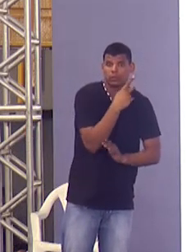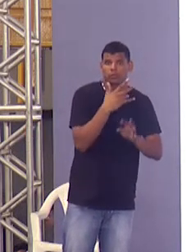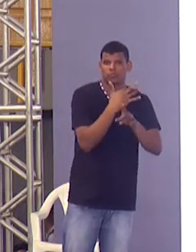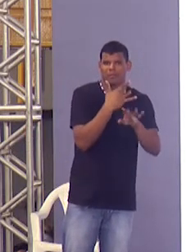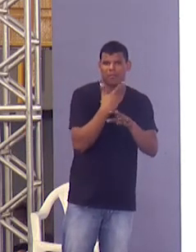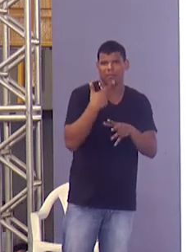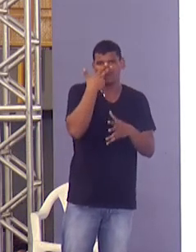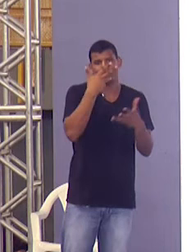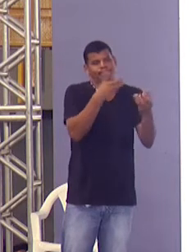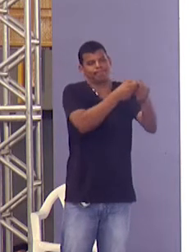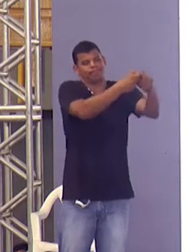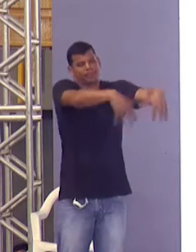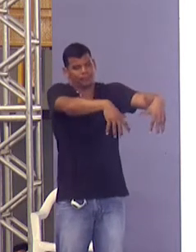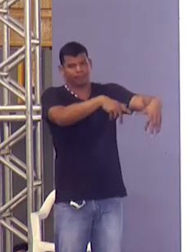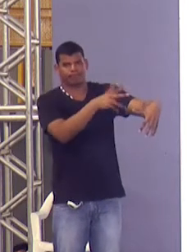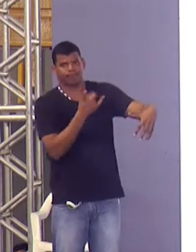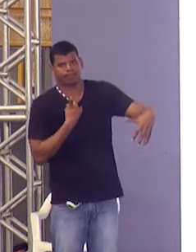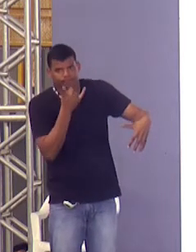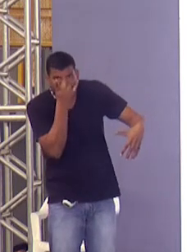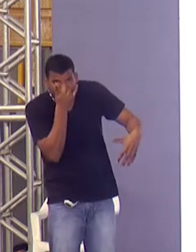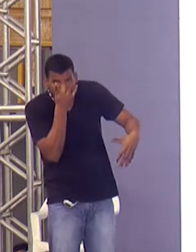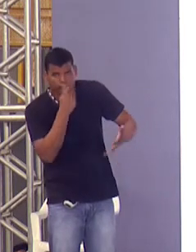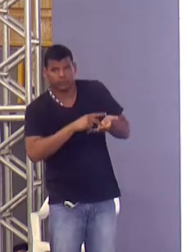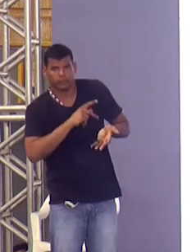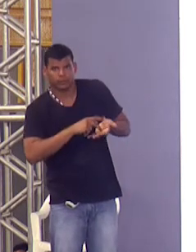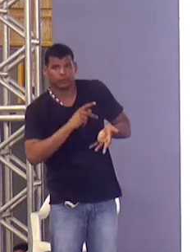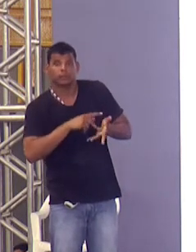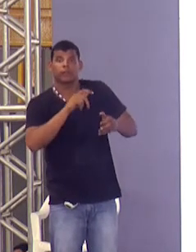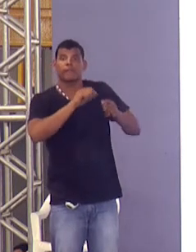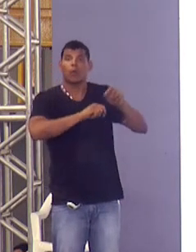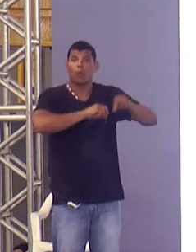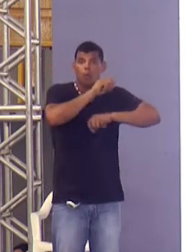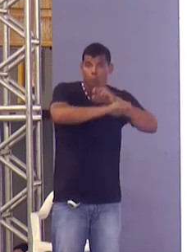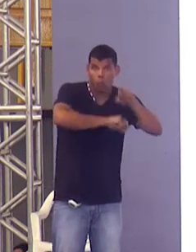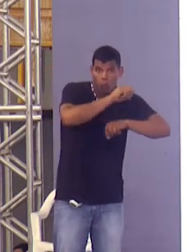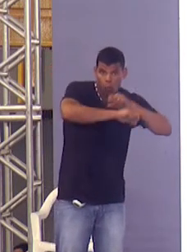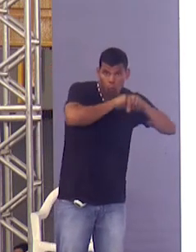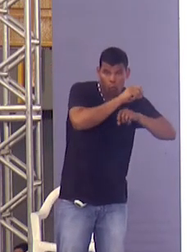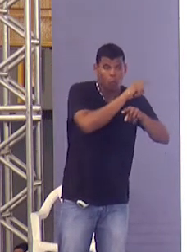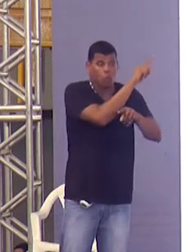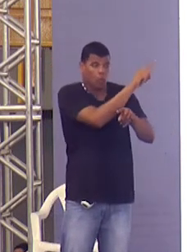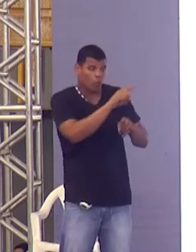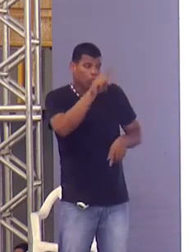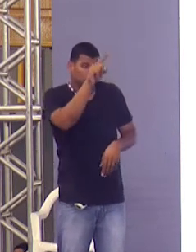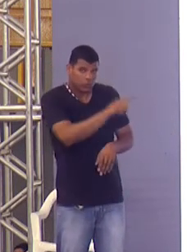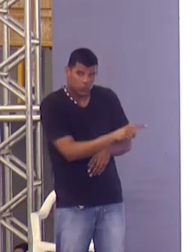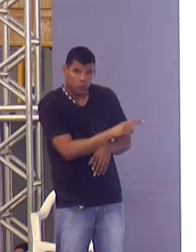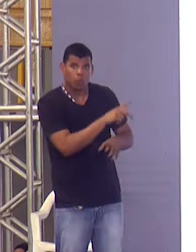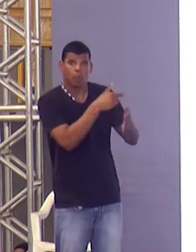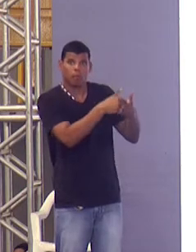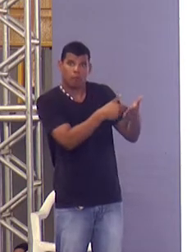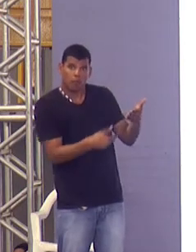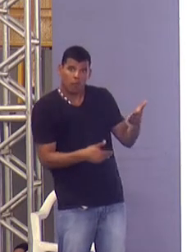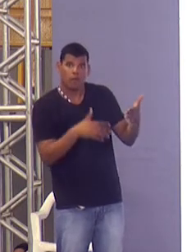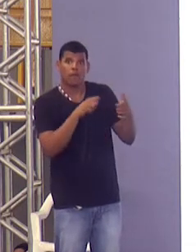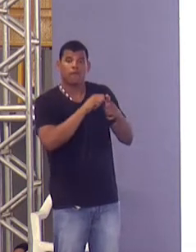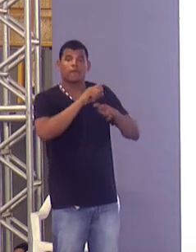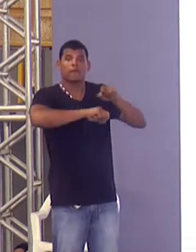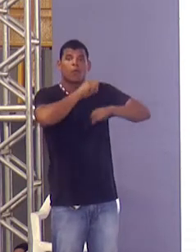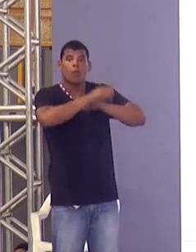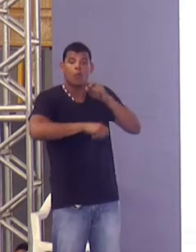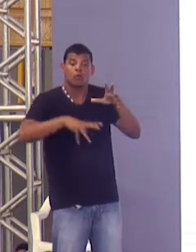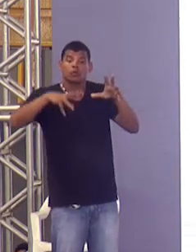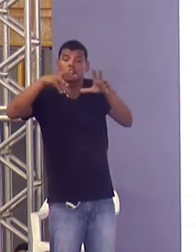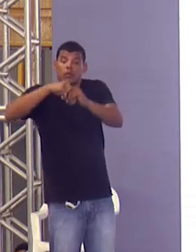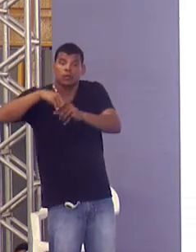ficaram prejudicadas. Aí, o que foi que eles fizeram? Cancelaram a prova daquele grupo de alunos e eles fizeram a prova dos